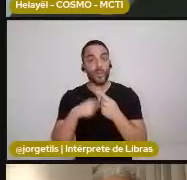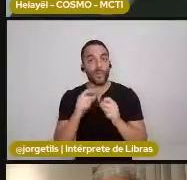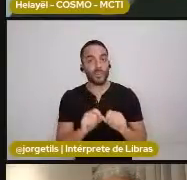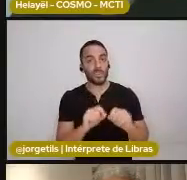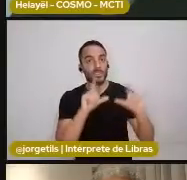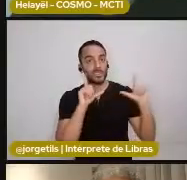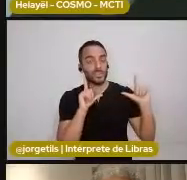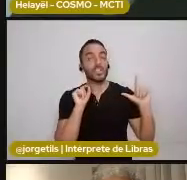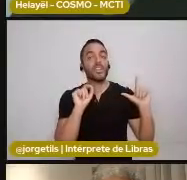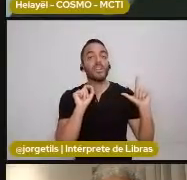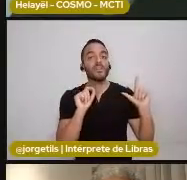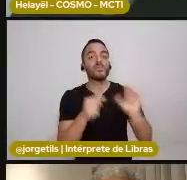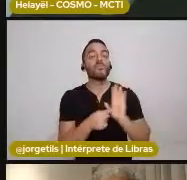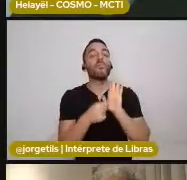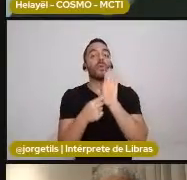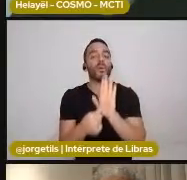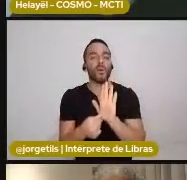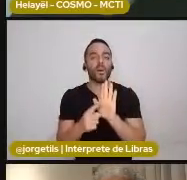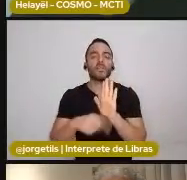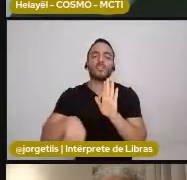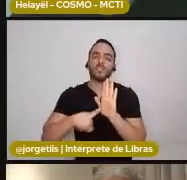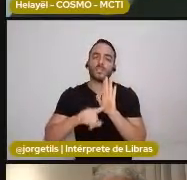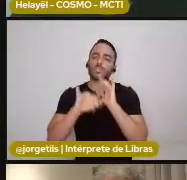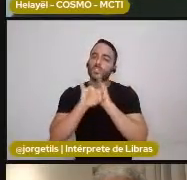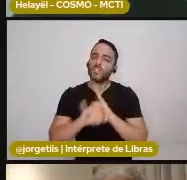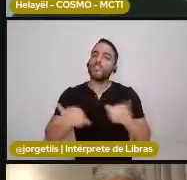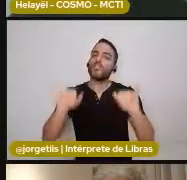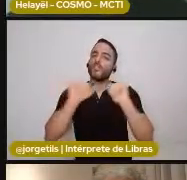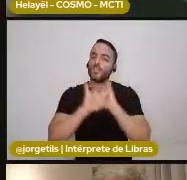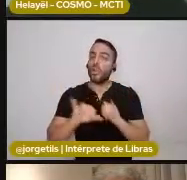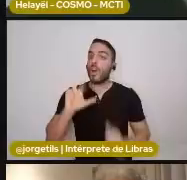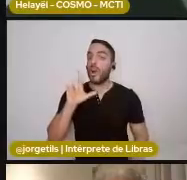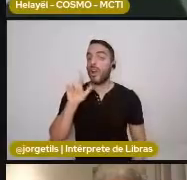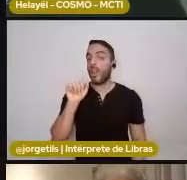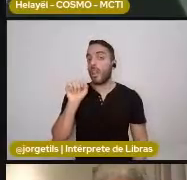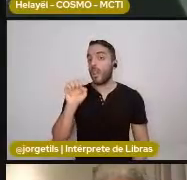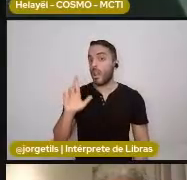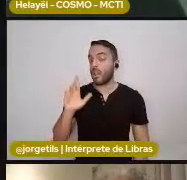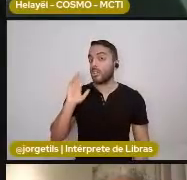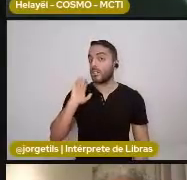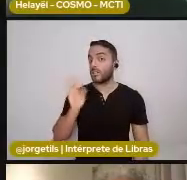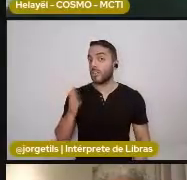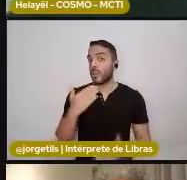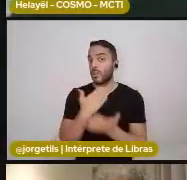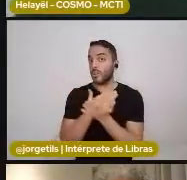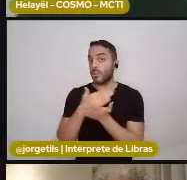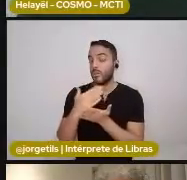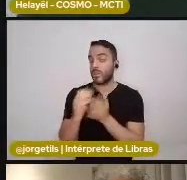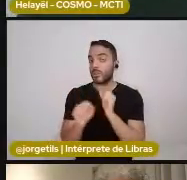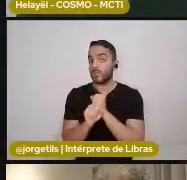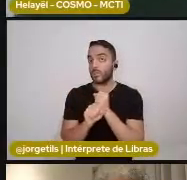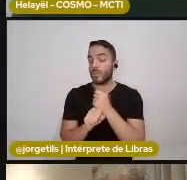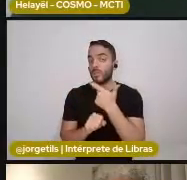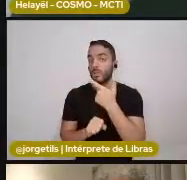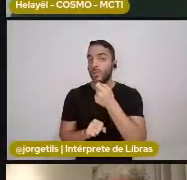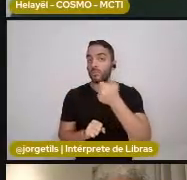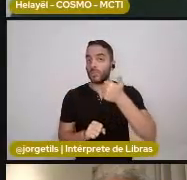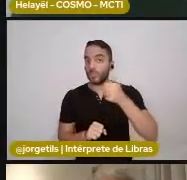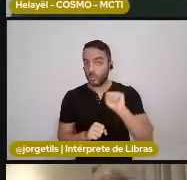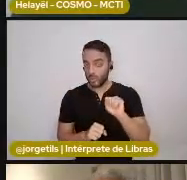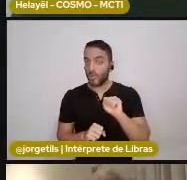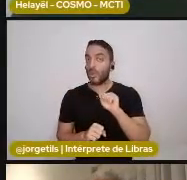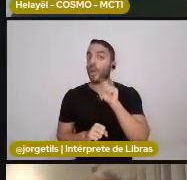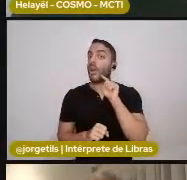mostra que a gente vem divulgando o laser desde o início, né, desde 2018, quando a gente começou, e ele faz parte